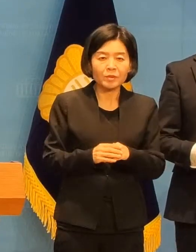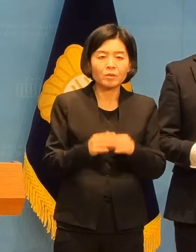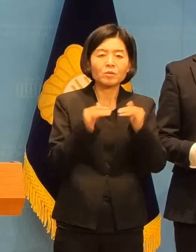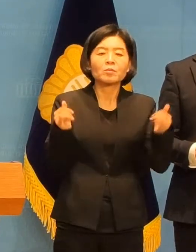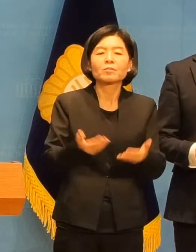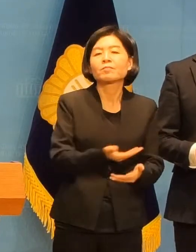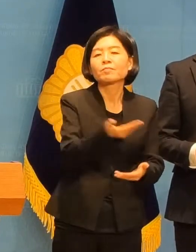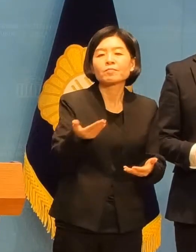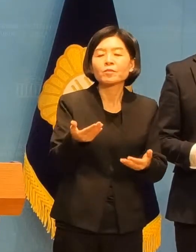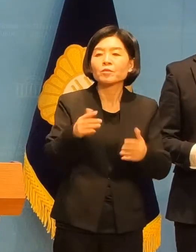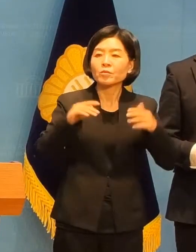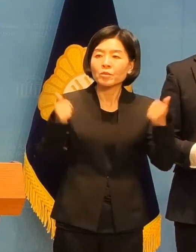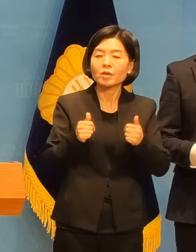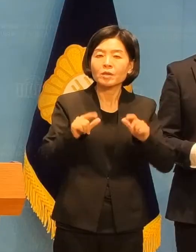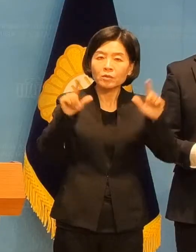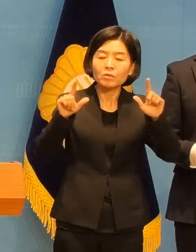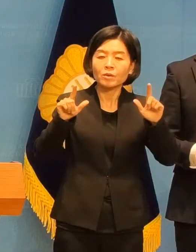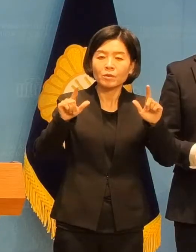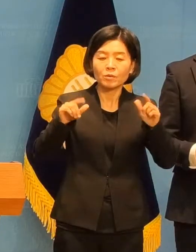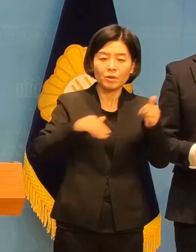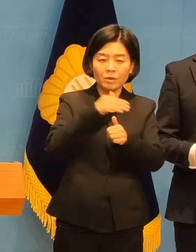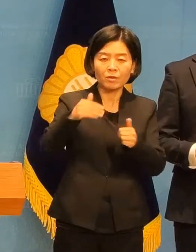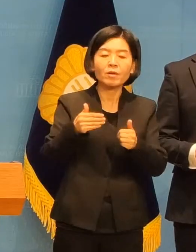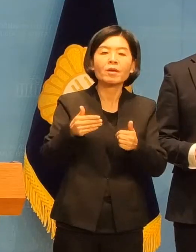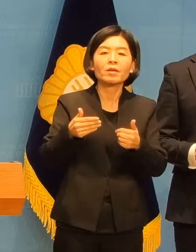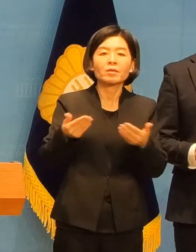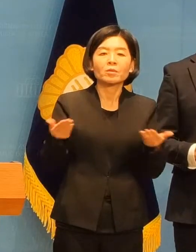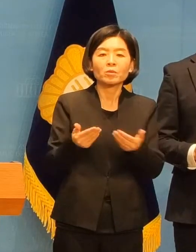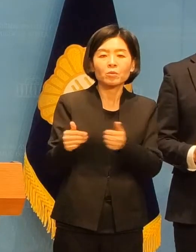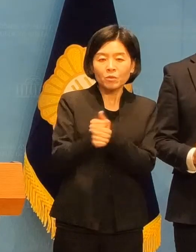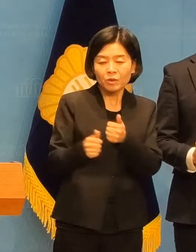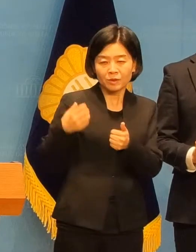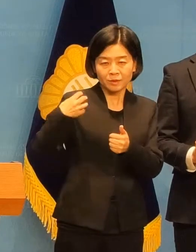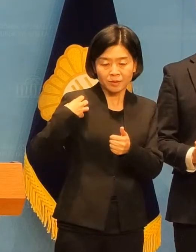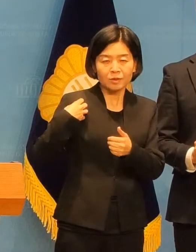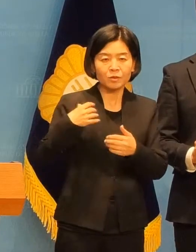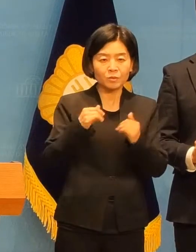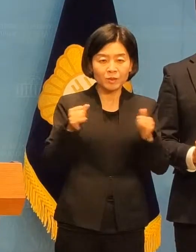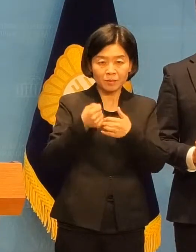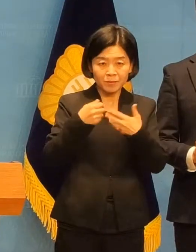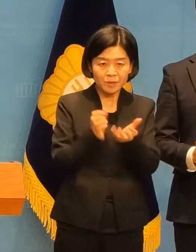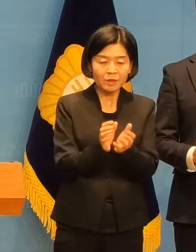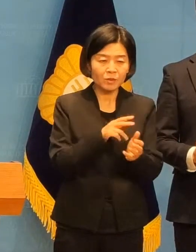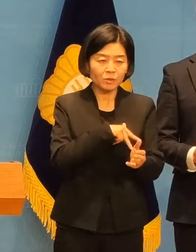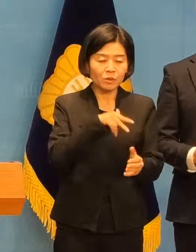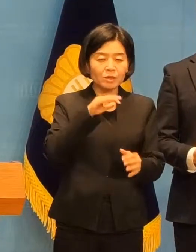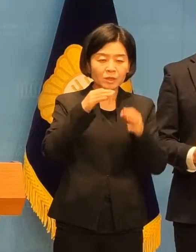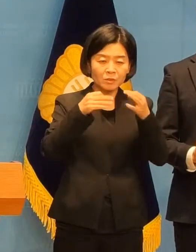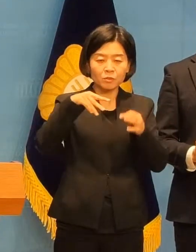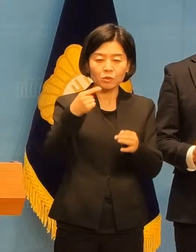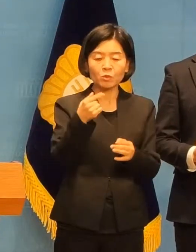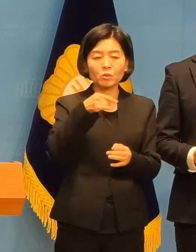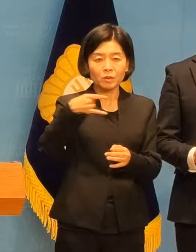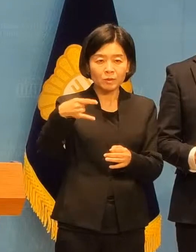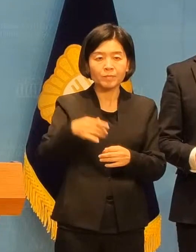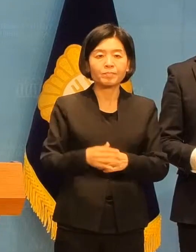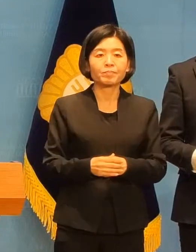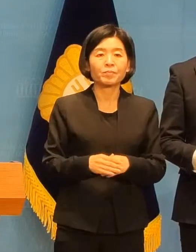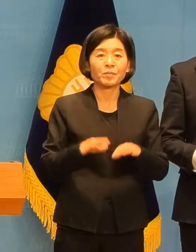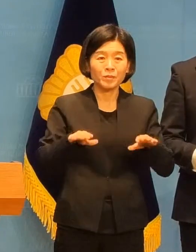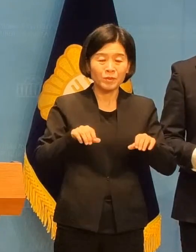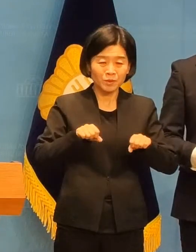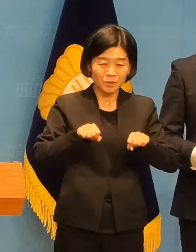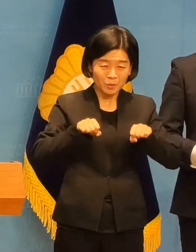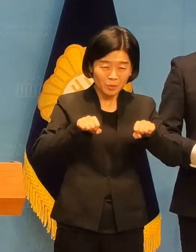국회 기후에너지환경노동위원회 소속 국민의힘 김소희입니다. 저는 오늘 전동 킥보드의